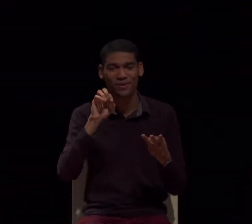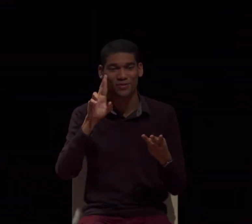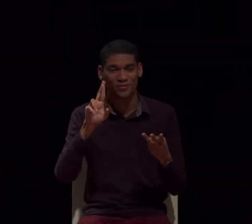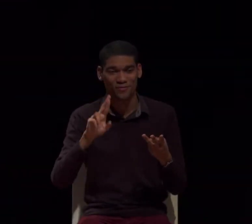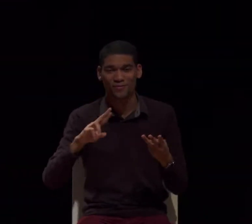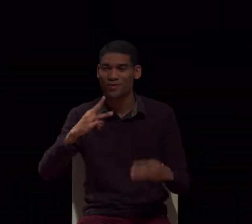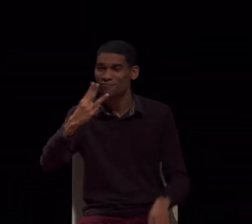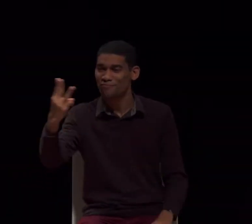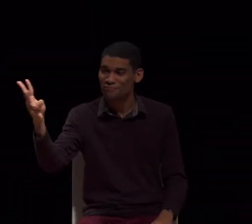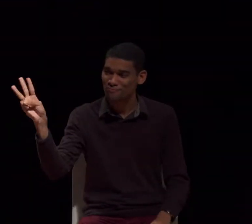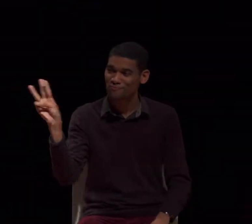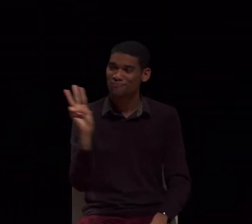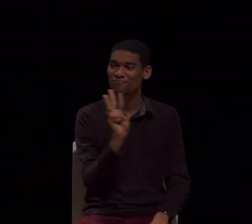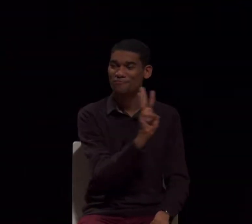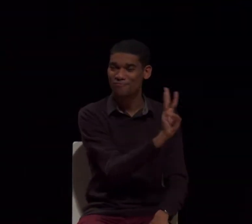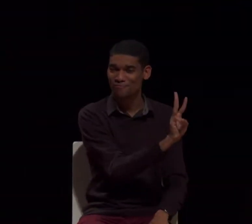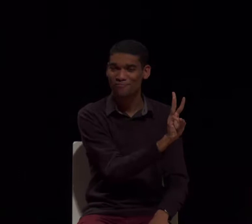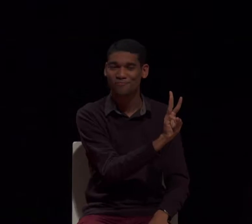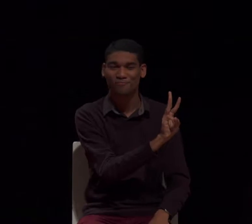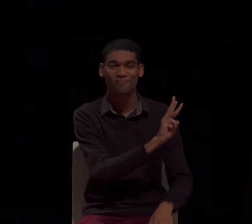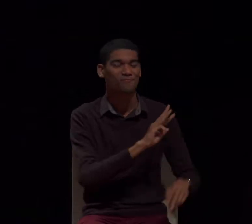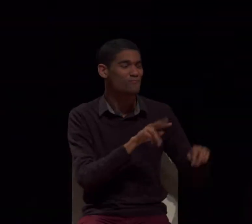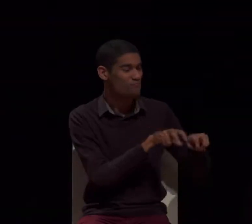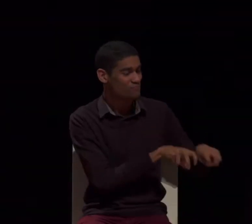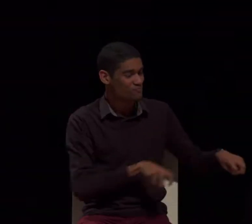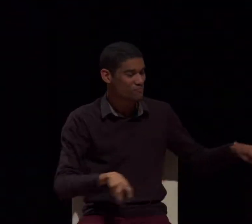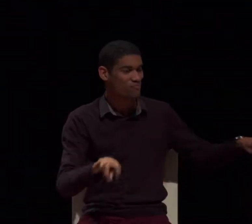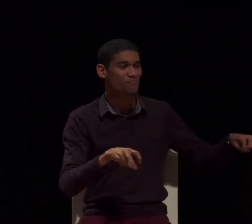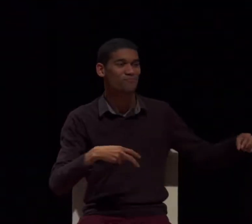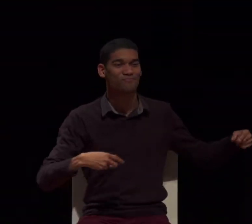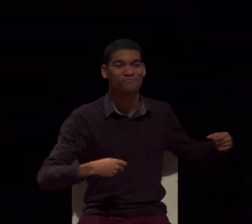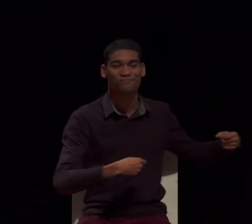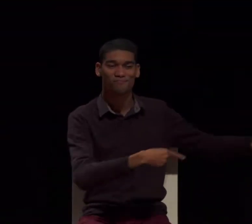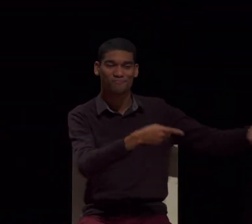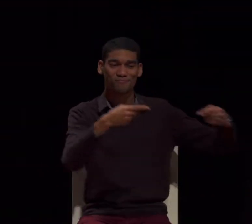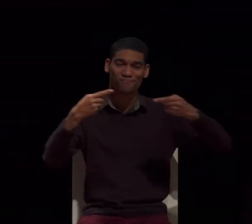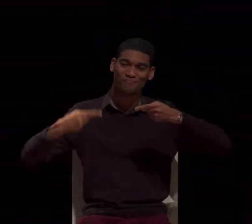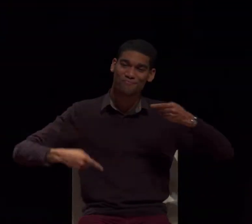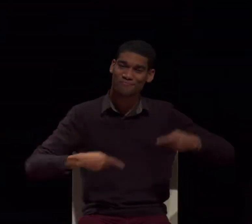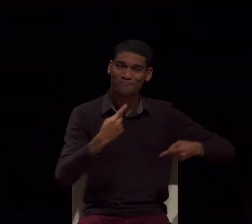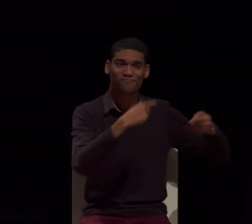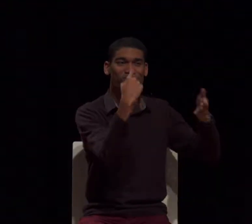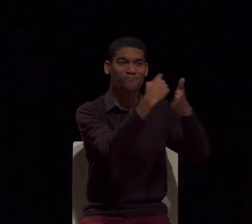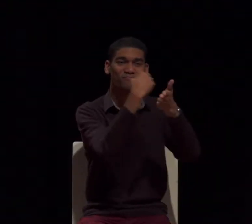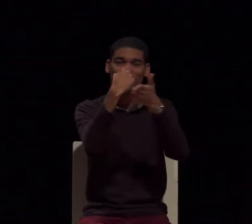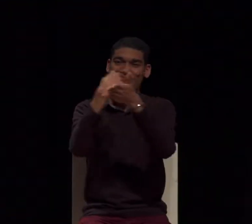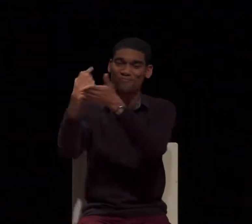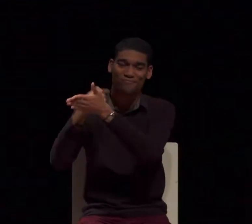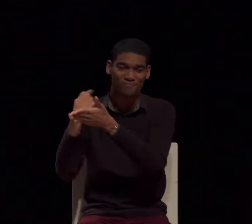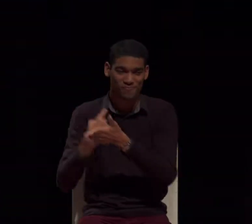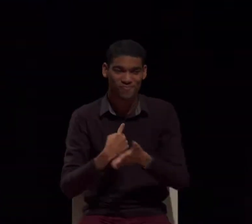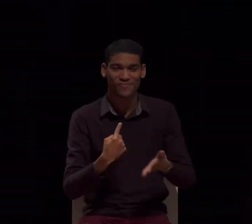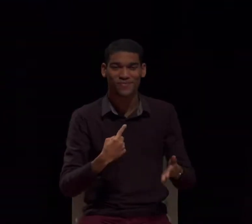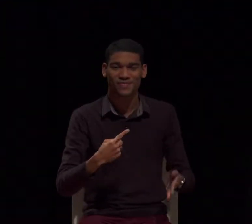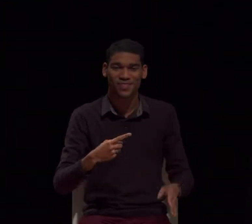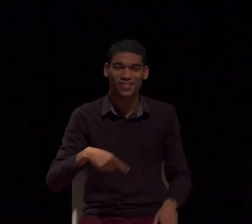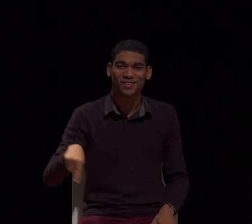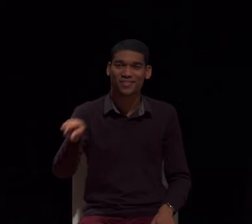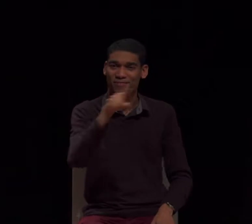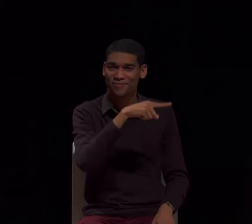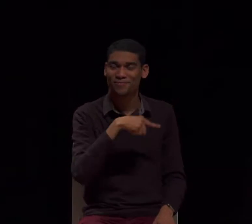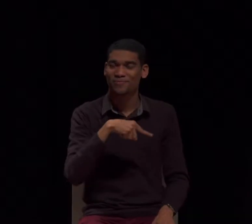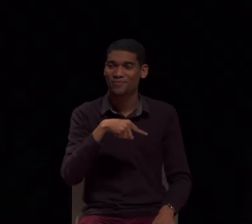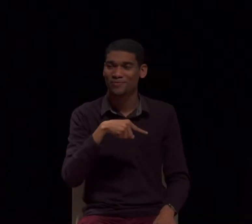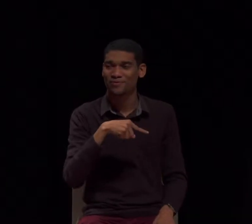para que nós possamos fazer uma rodada de debate, de perguntas, pedir para que